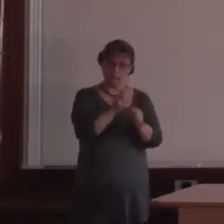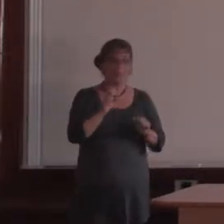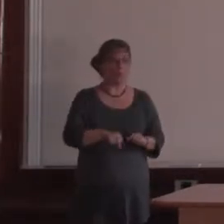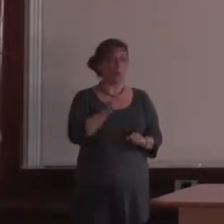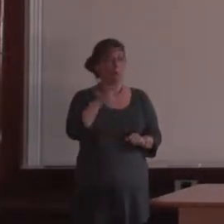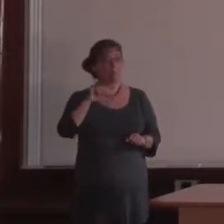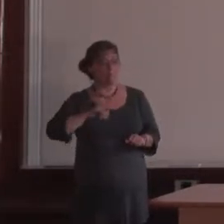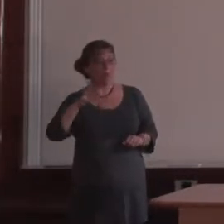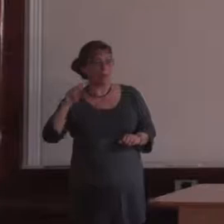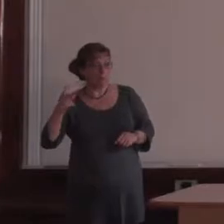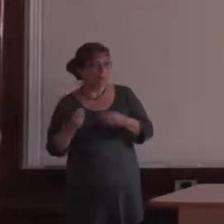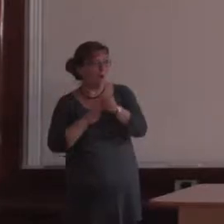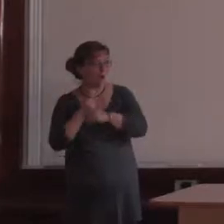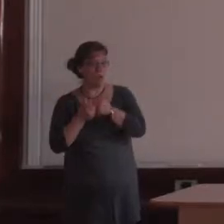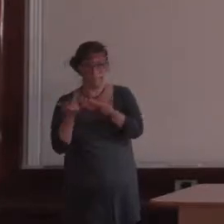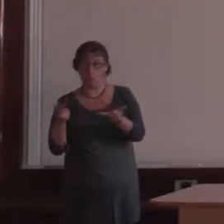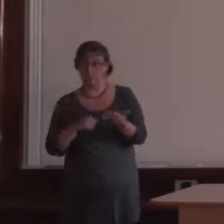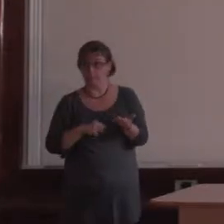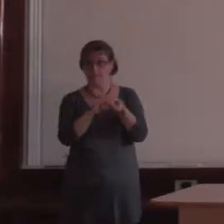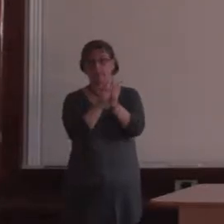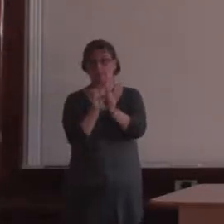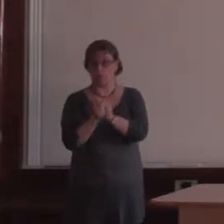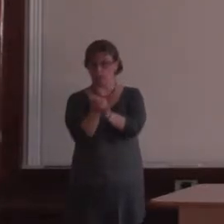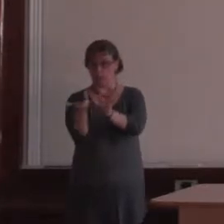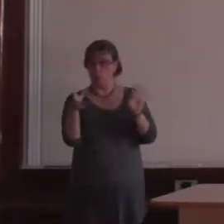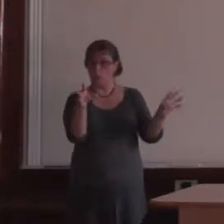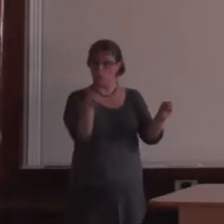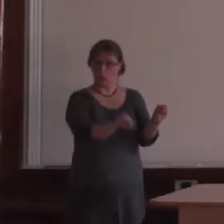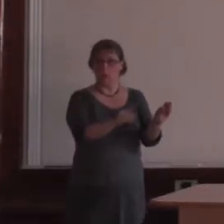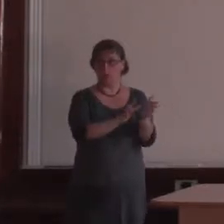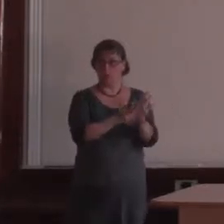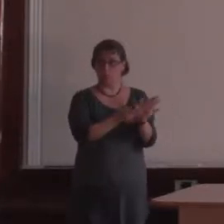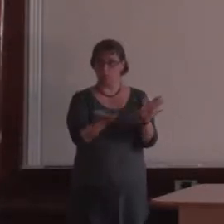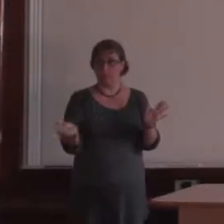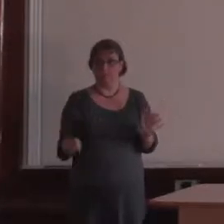d'autres versions plus exotiques de Python si vous le souhaitez.